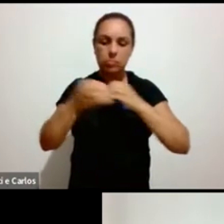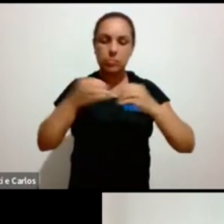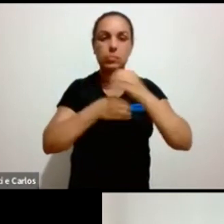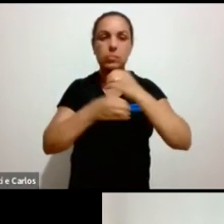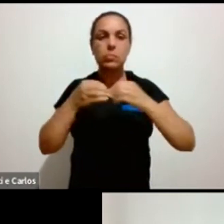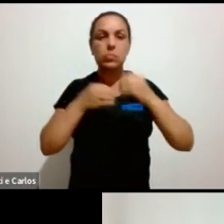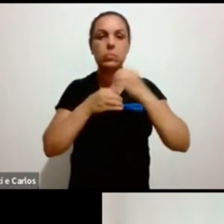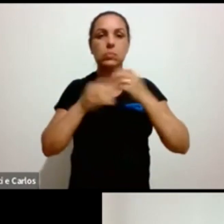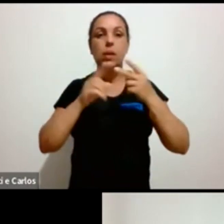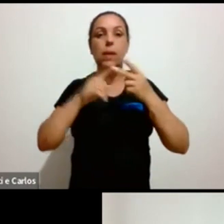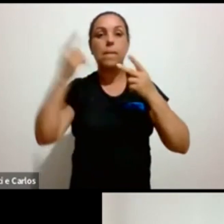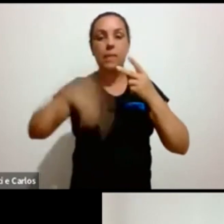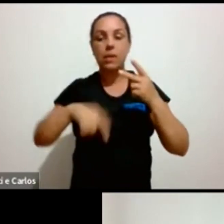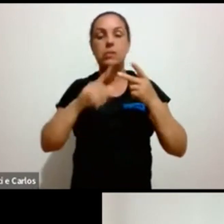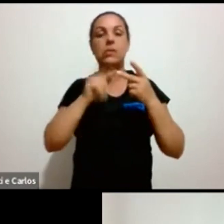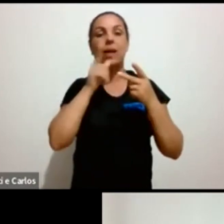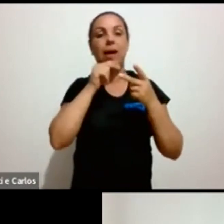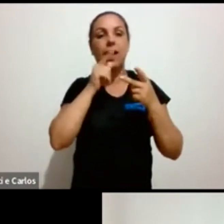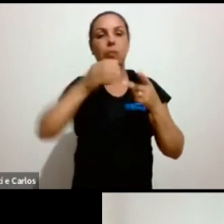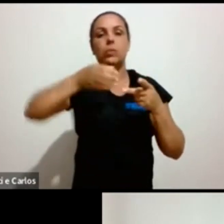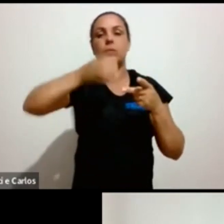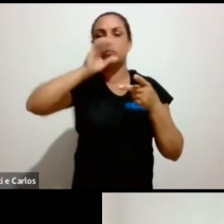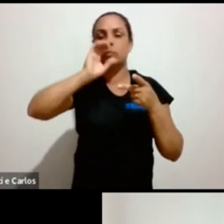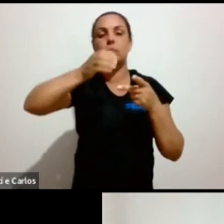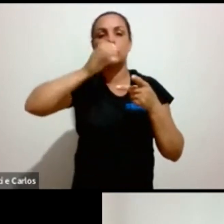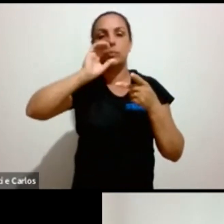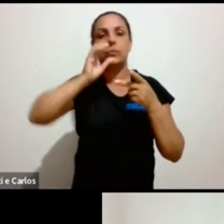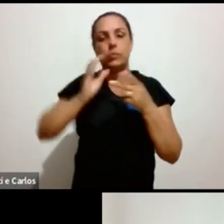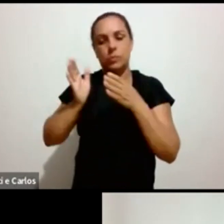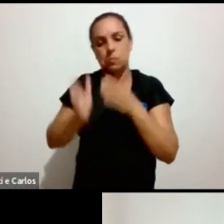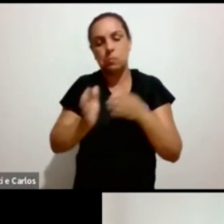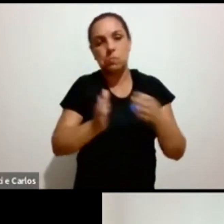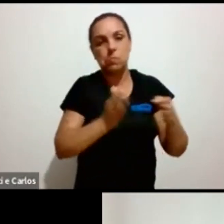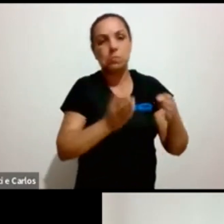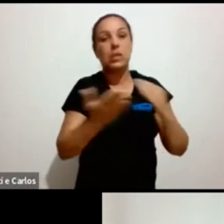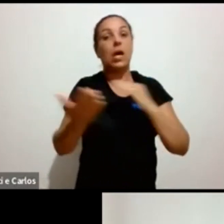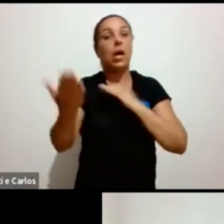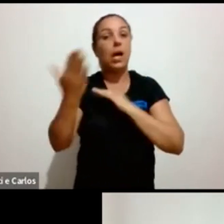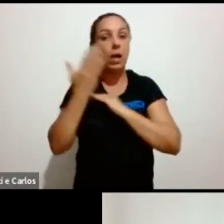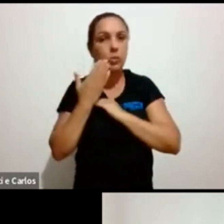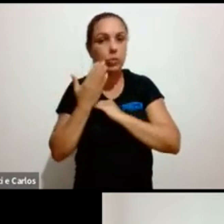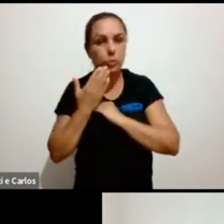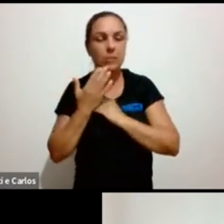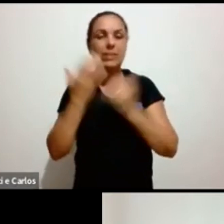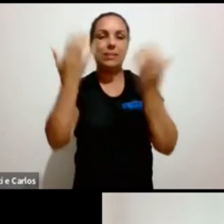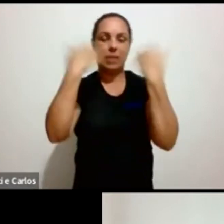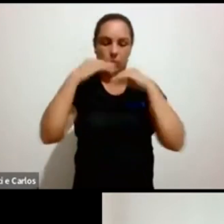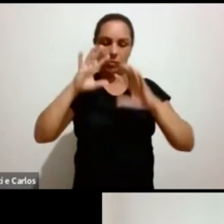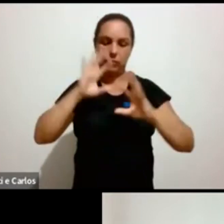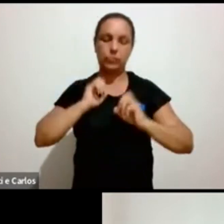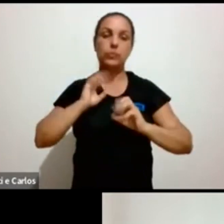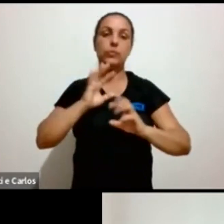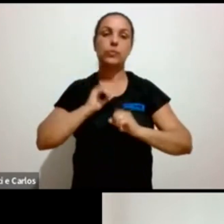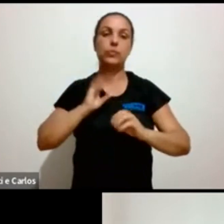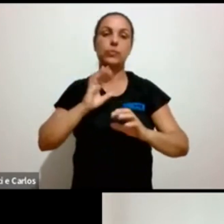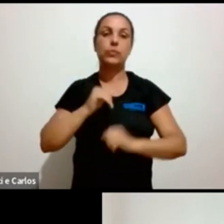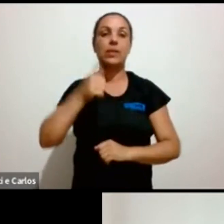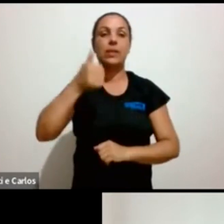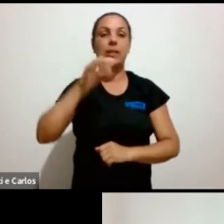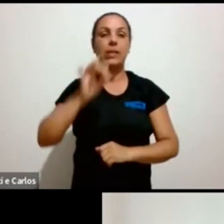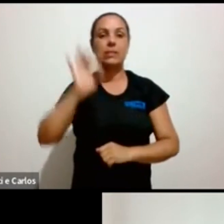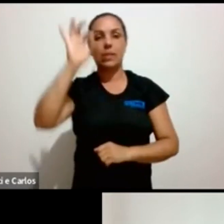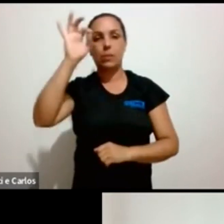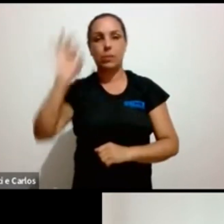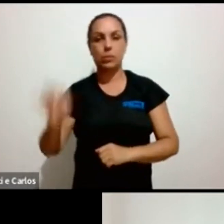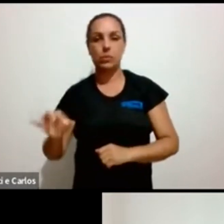hidratação celular, vocês vão aprender como faz essa plena hidratação celular aqui, para nutrir 100% as células,